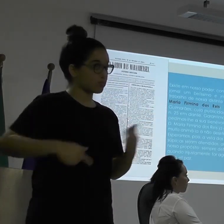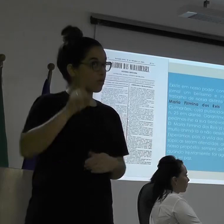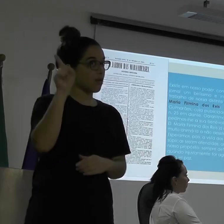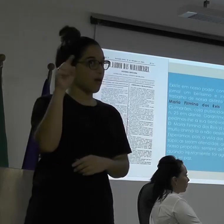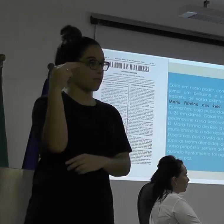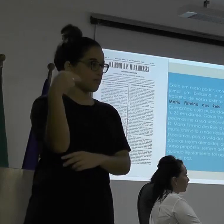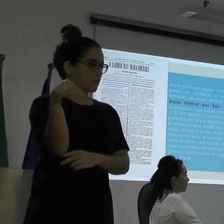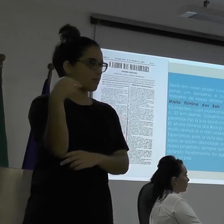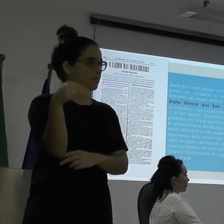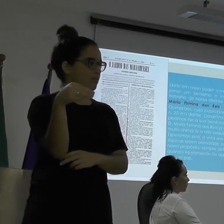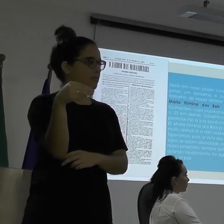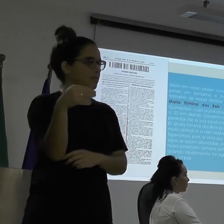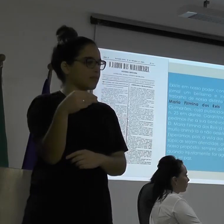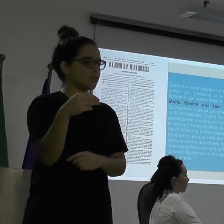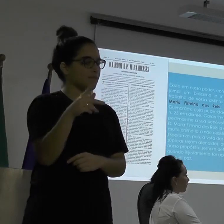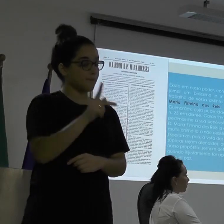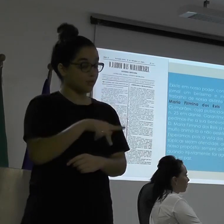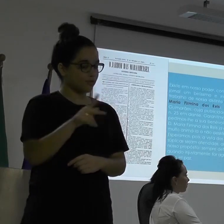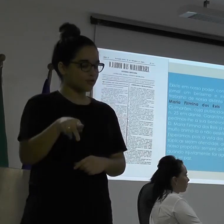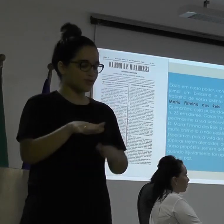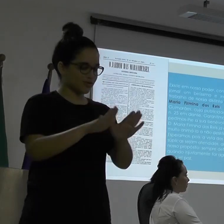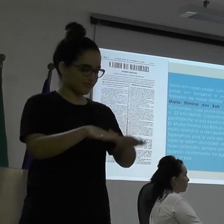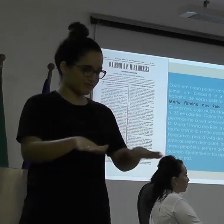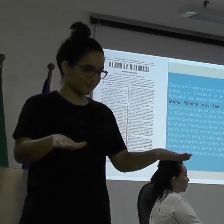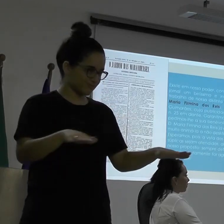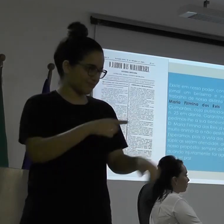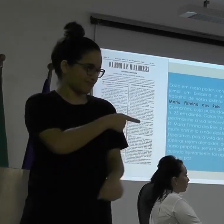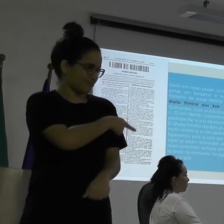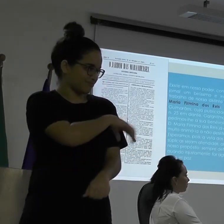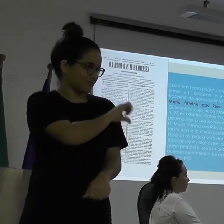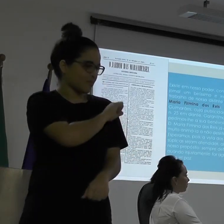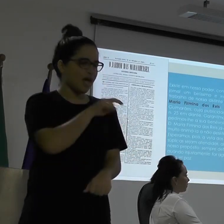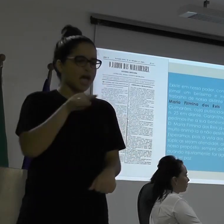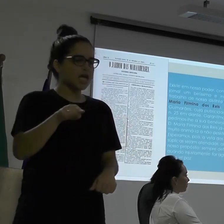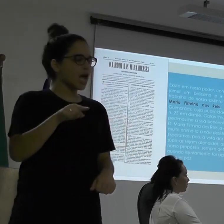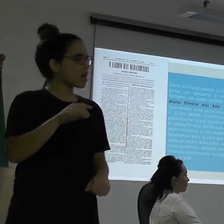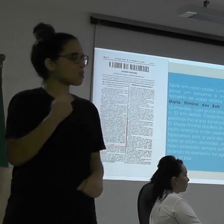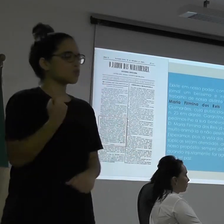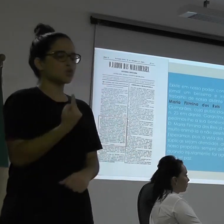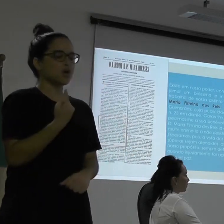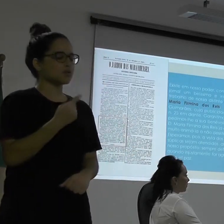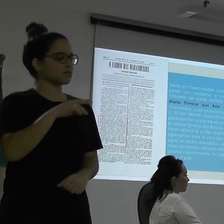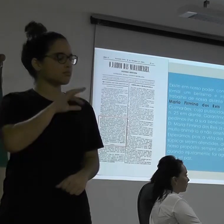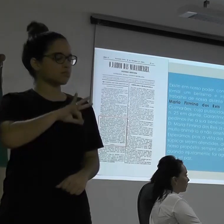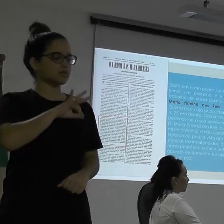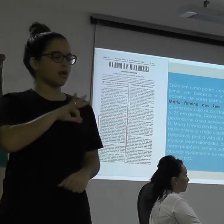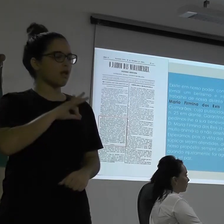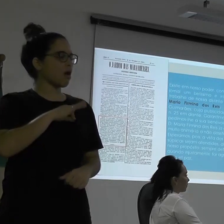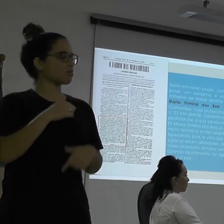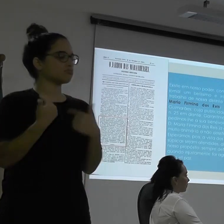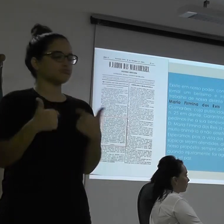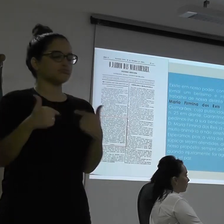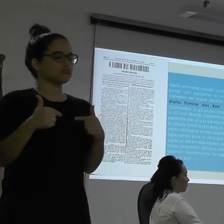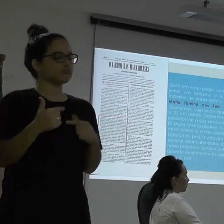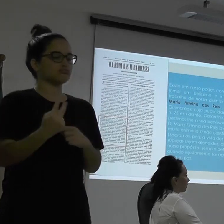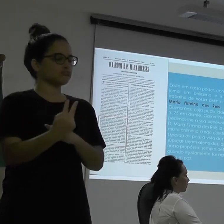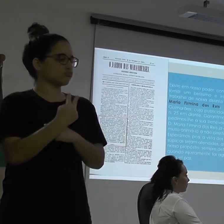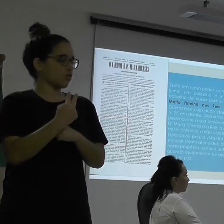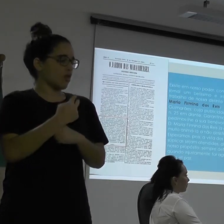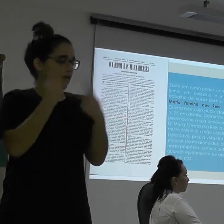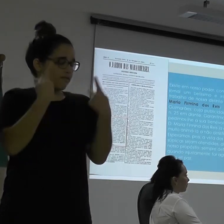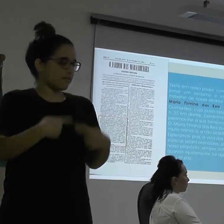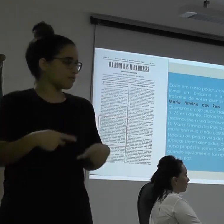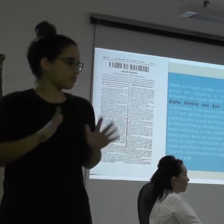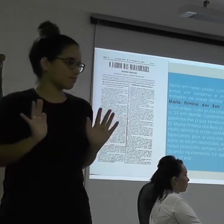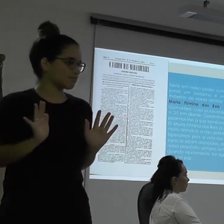para o cargo de professora de primário e sustentava-se sozinha com o próprio salário, em uma época em que isso era